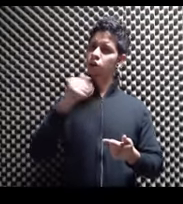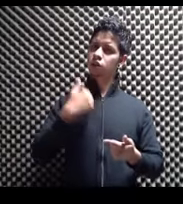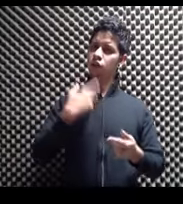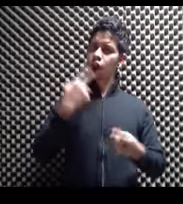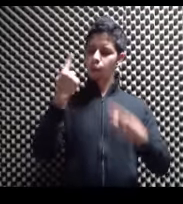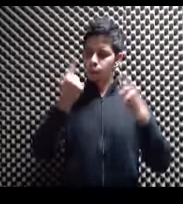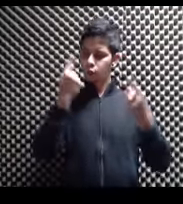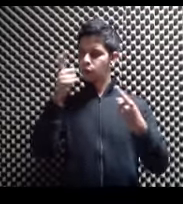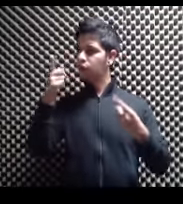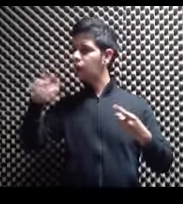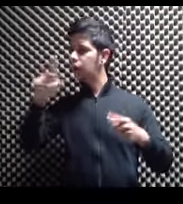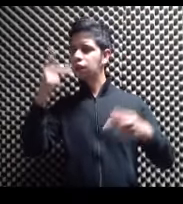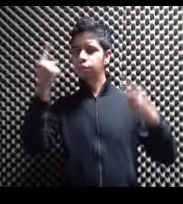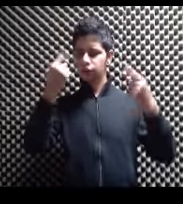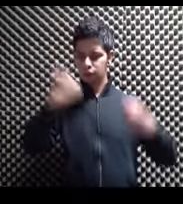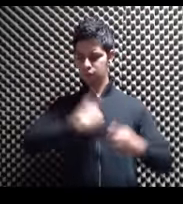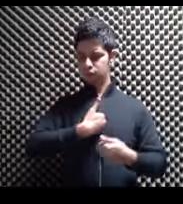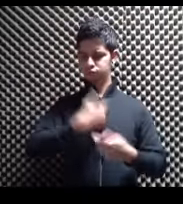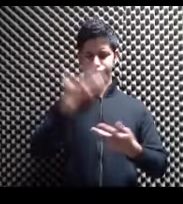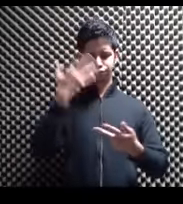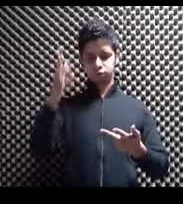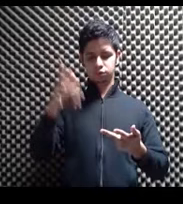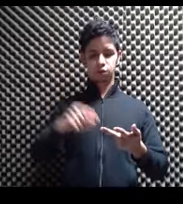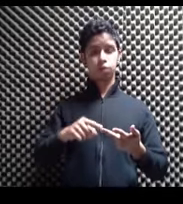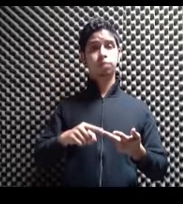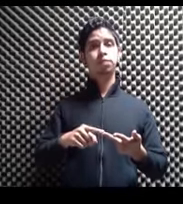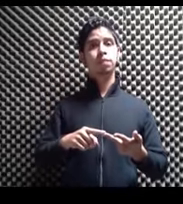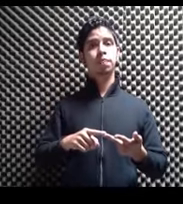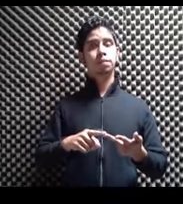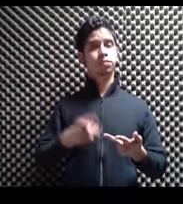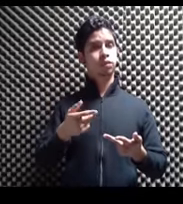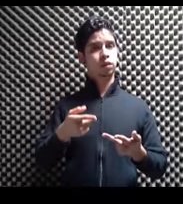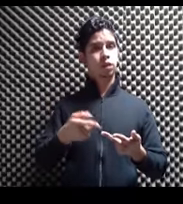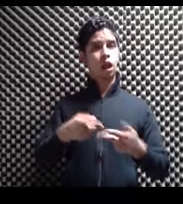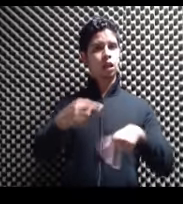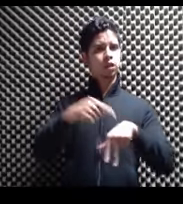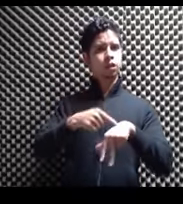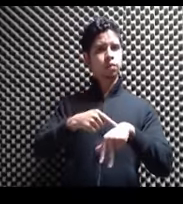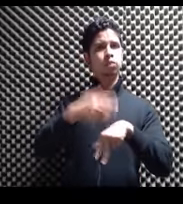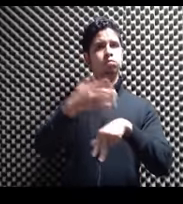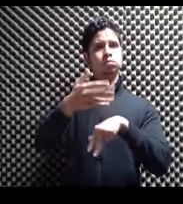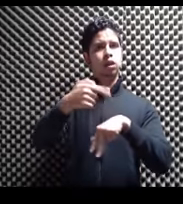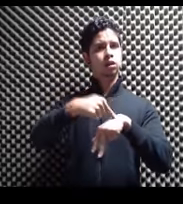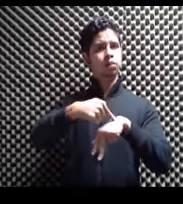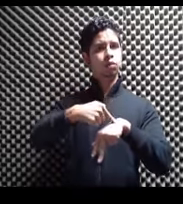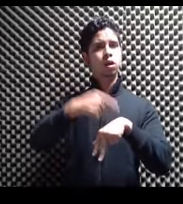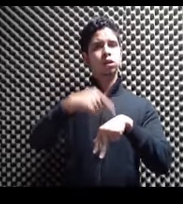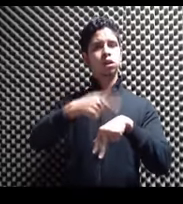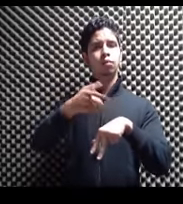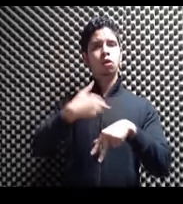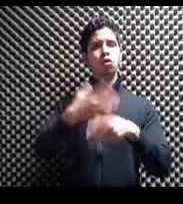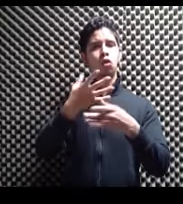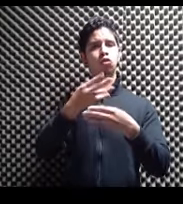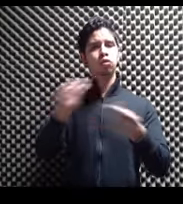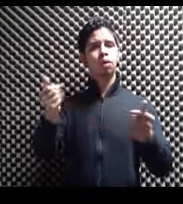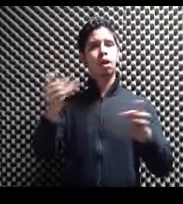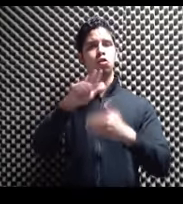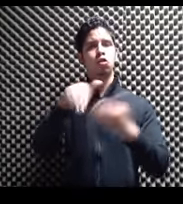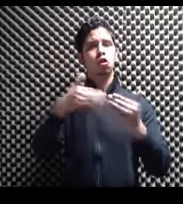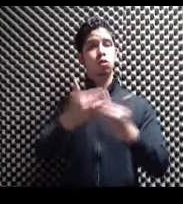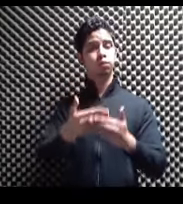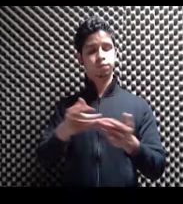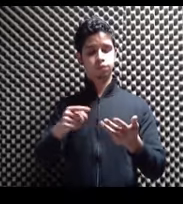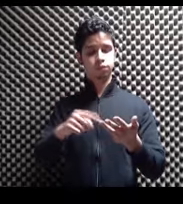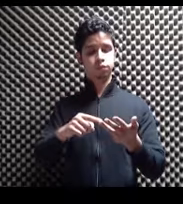La 3. Dale tiempo al tiempo. El tiempo lo cura todo. La 4. La 4 dice, busca la paz, la